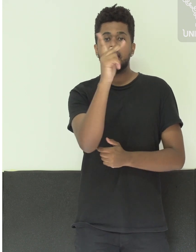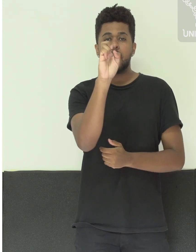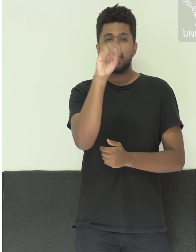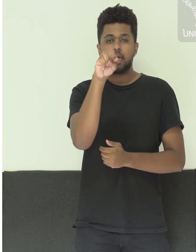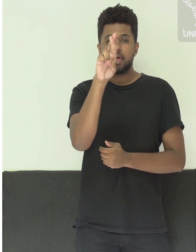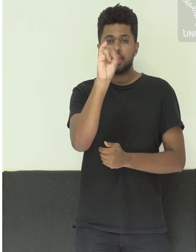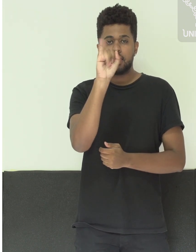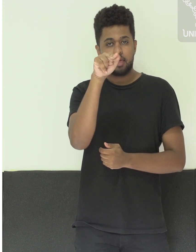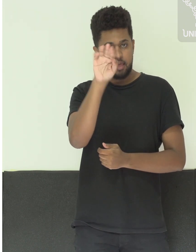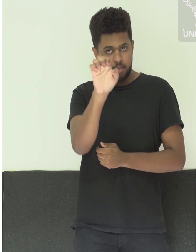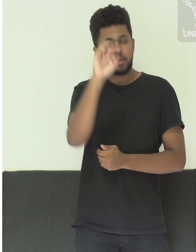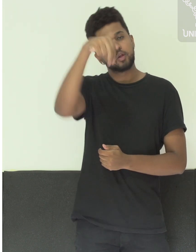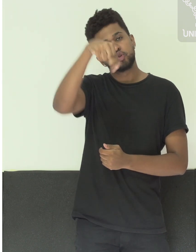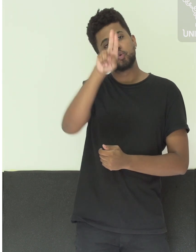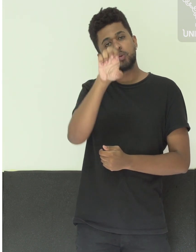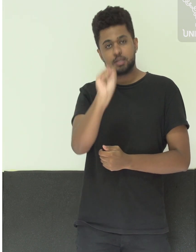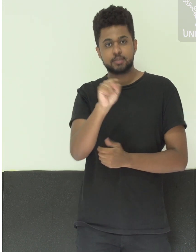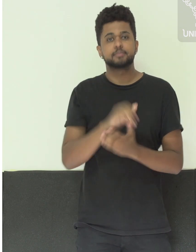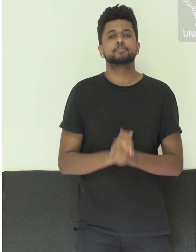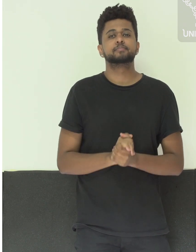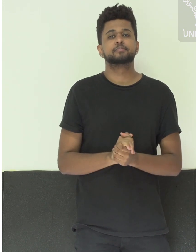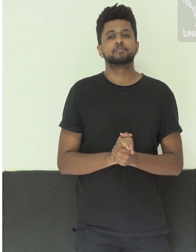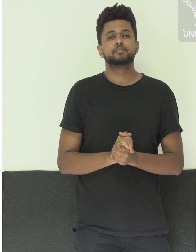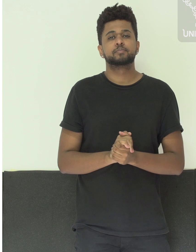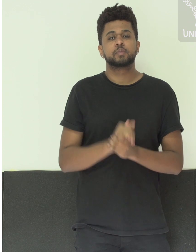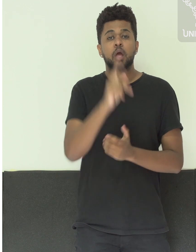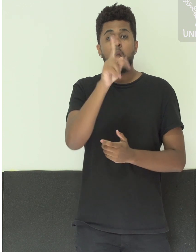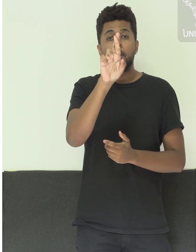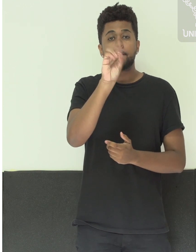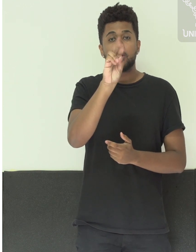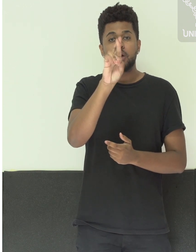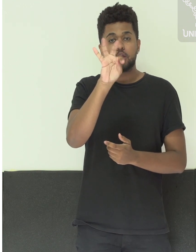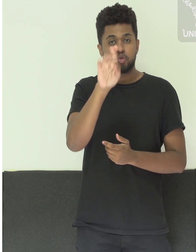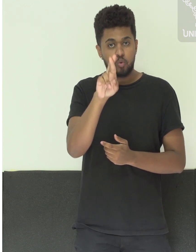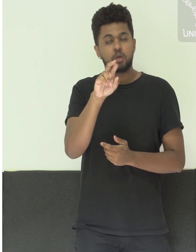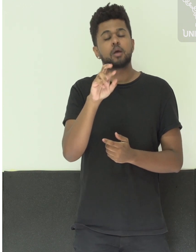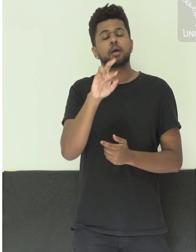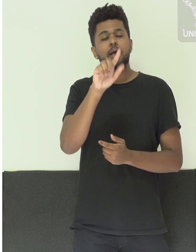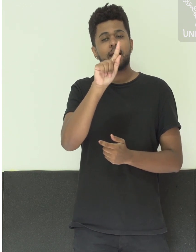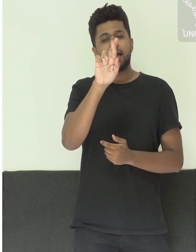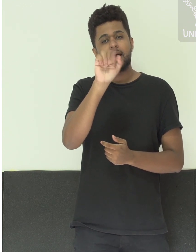Henrique Nunes, Pró-Reitor de Graduação.